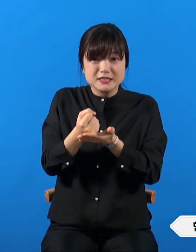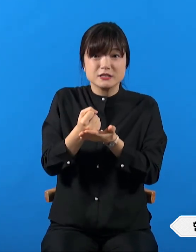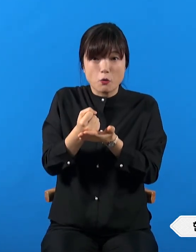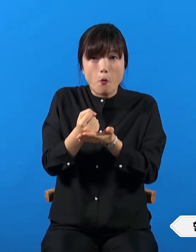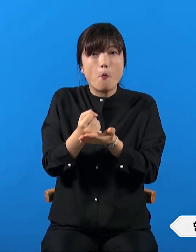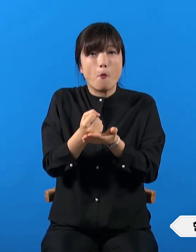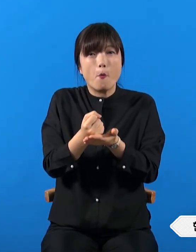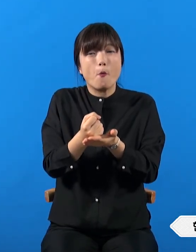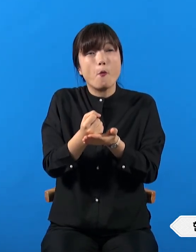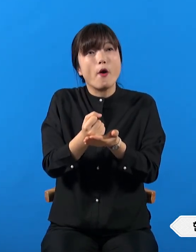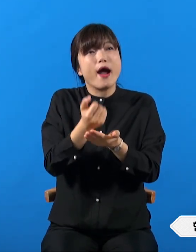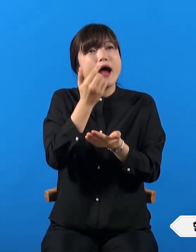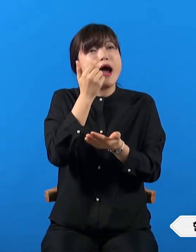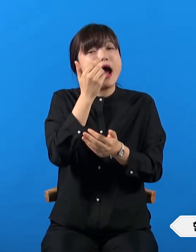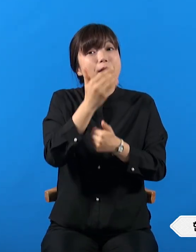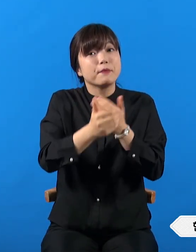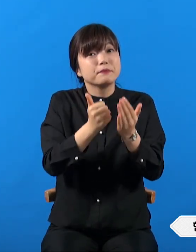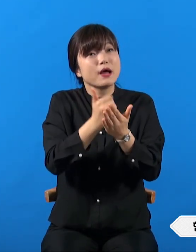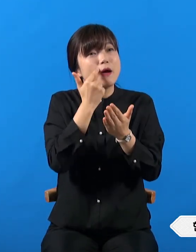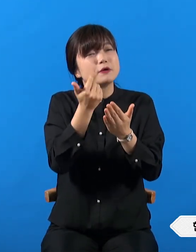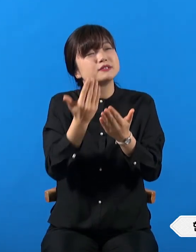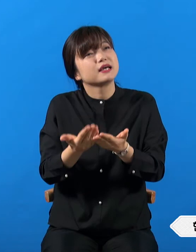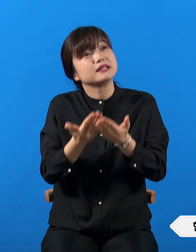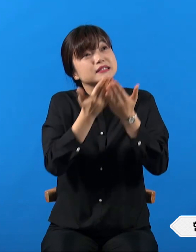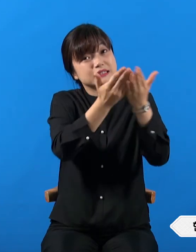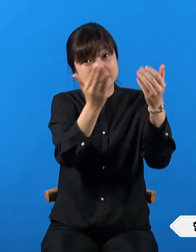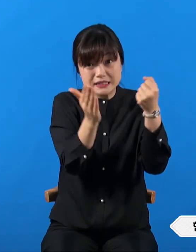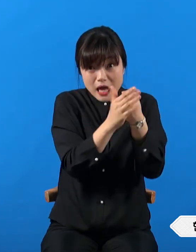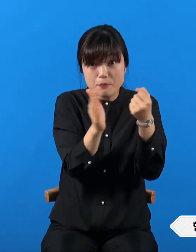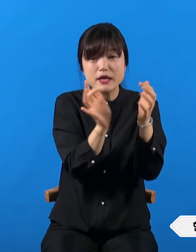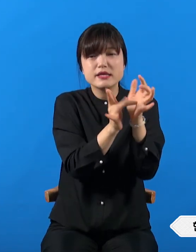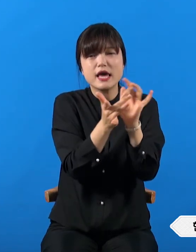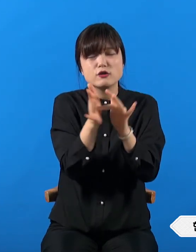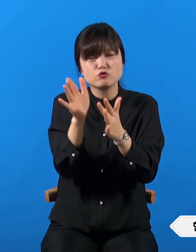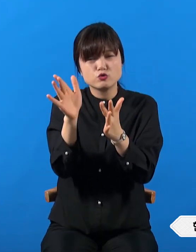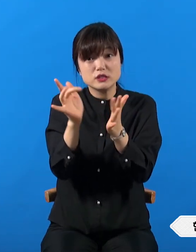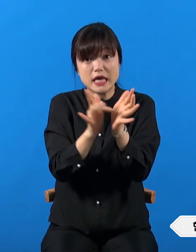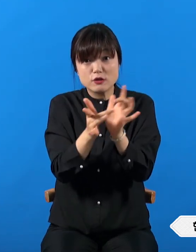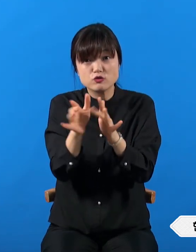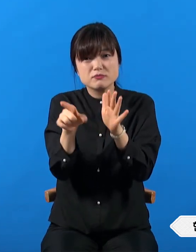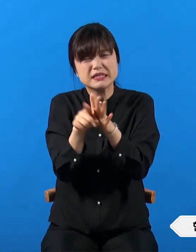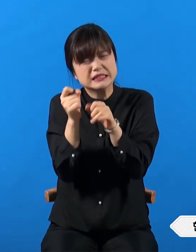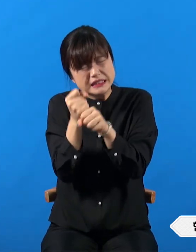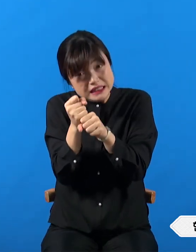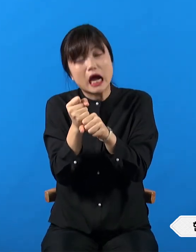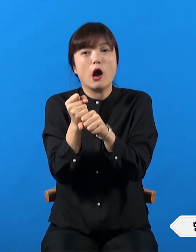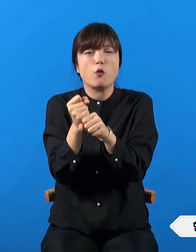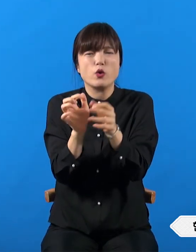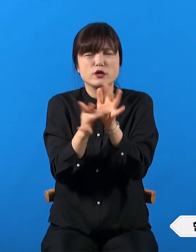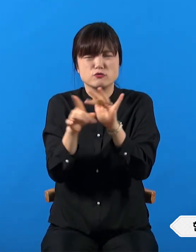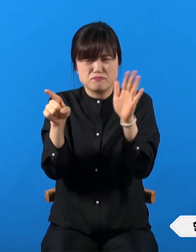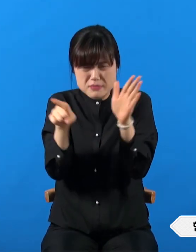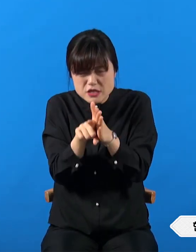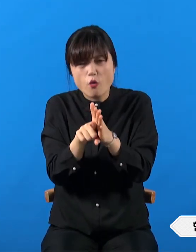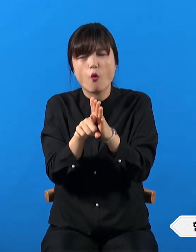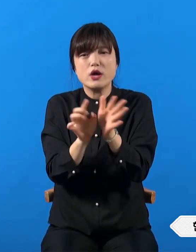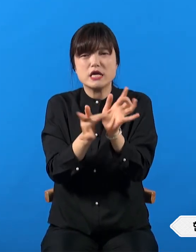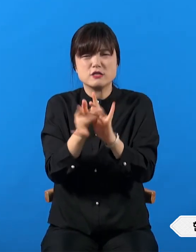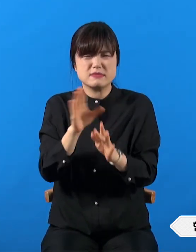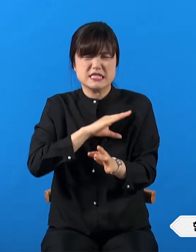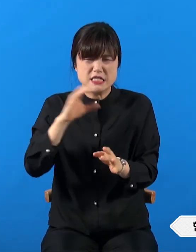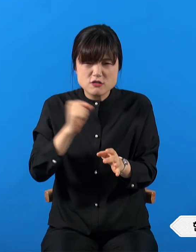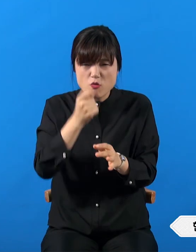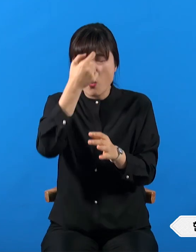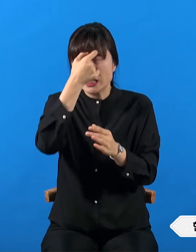아버지 하나님께로 올려드리기 때문에, 그래서 그 예수님을 의지하고 예수님을 믿고 예수님